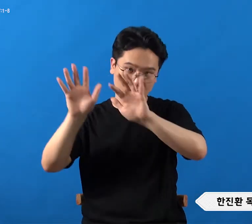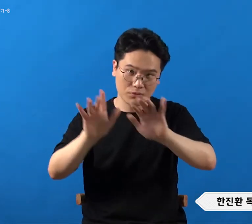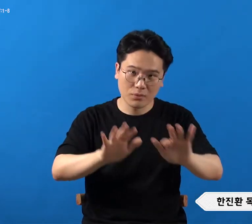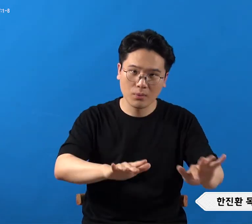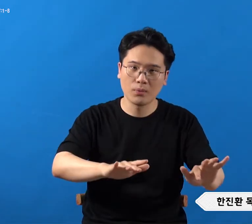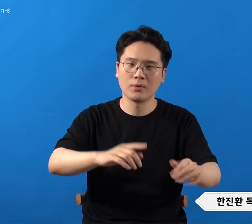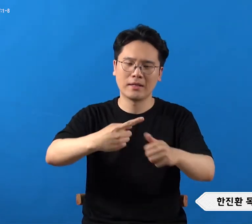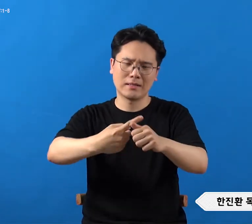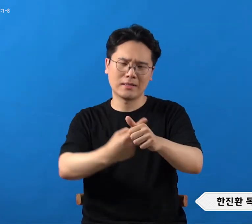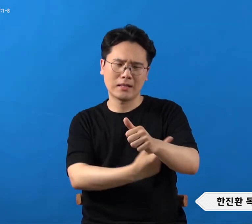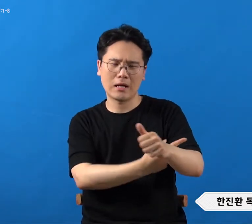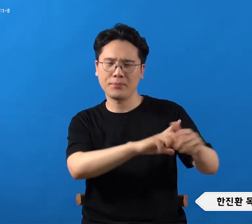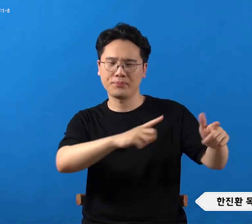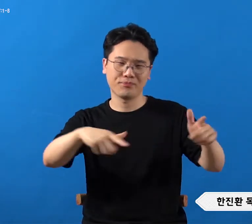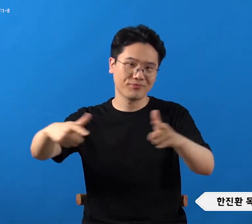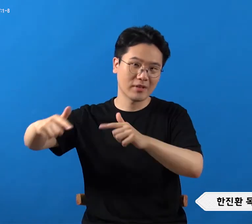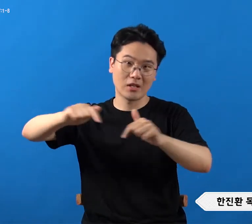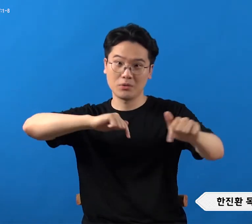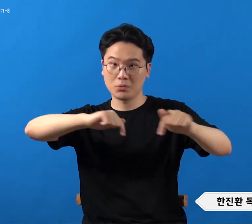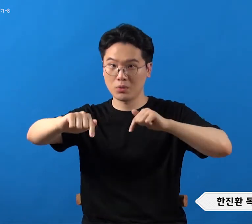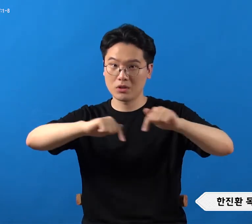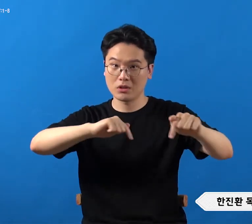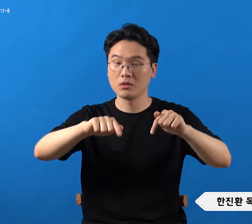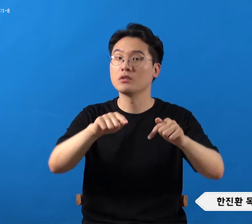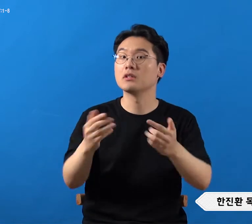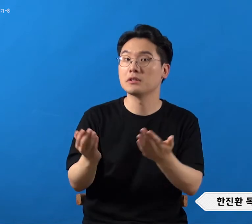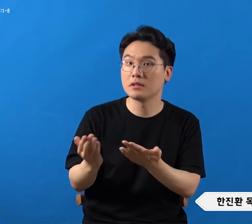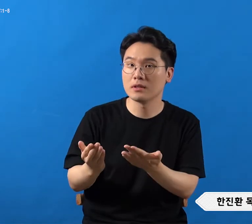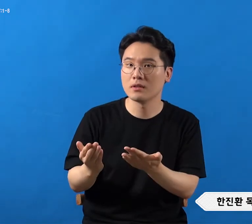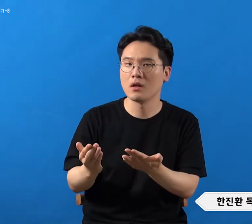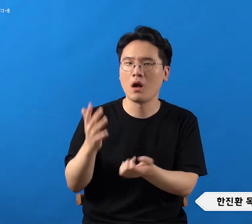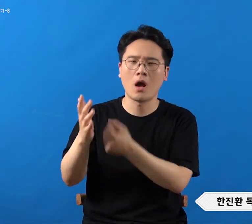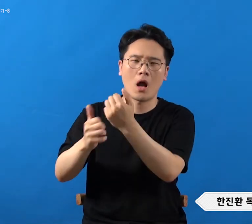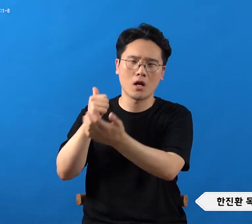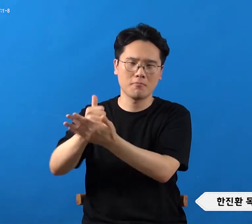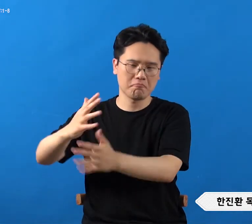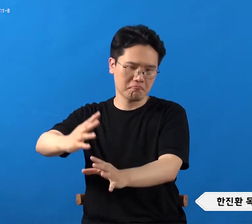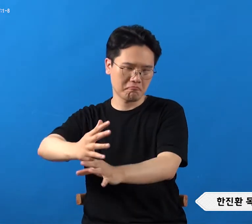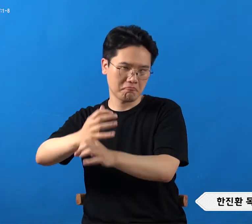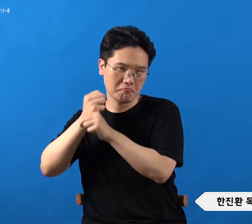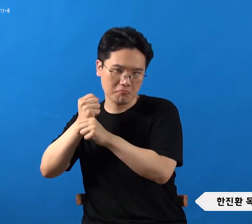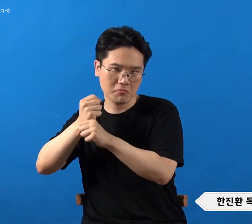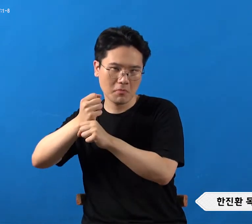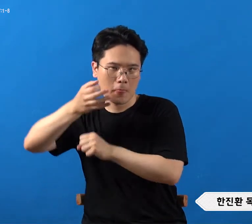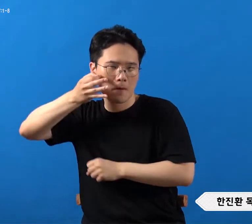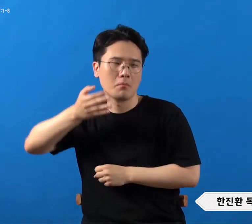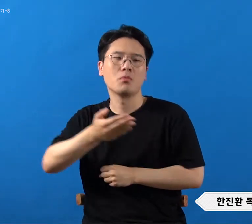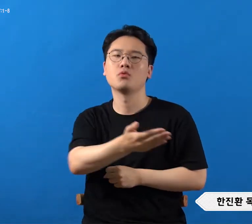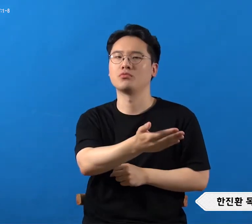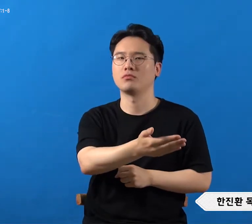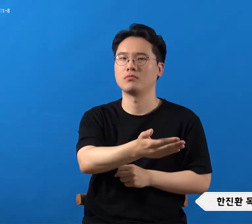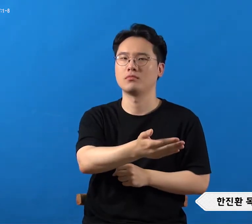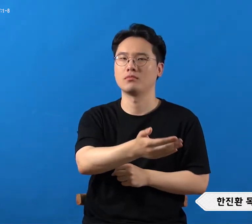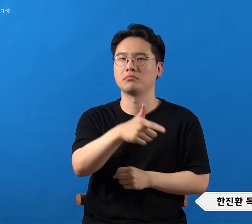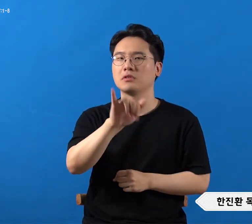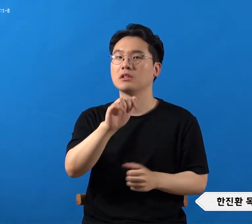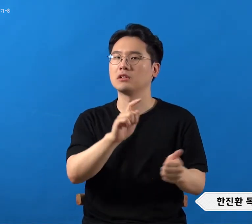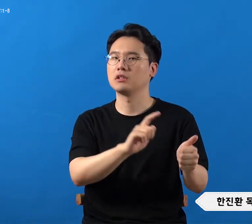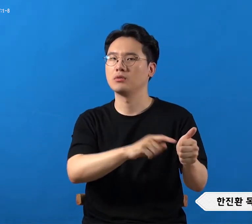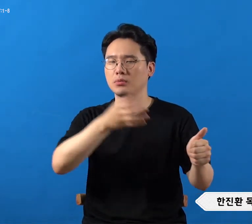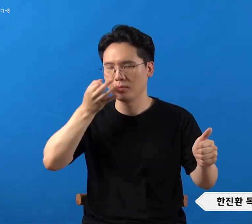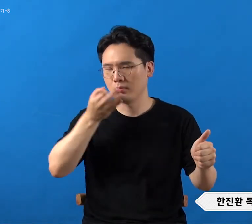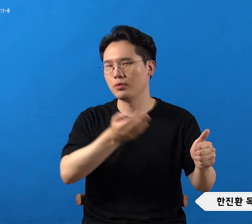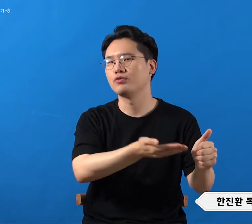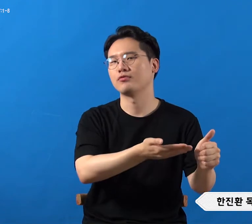만물을 주관하시는 그 일을 지금 기드온에게 믿음을 심어주기 위해서 하나님 압축해서 하룻밤 사이에 그냥 탁 보여주신